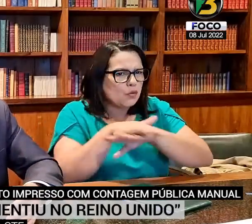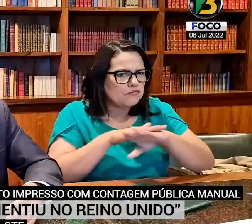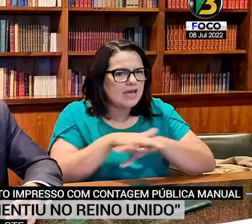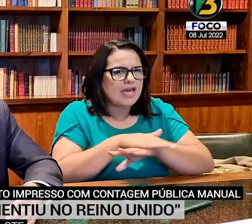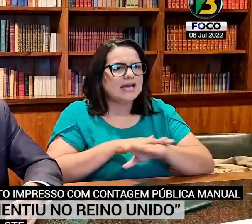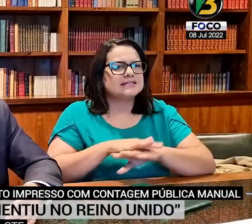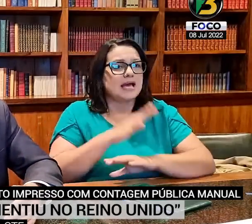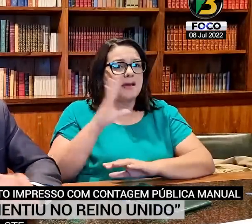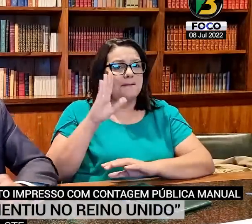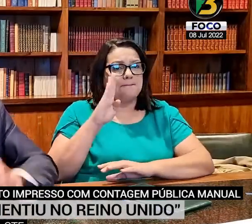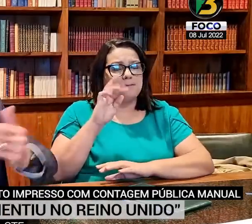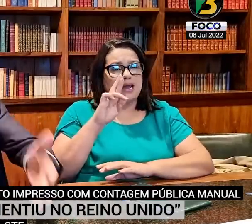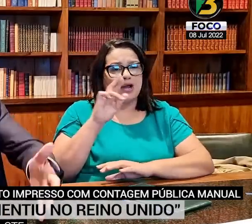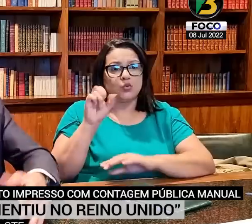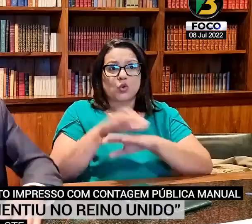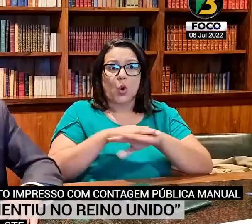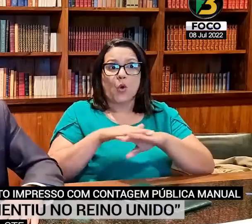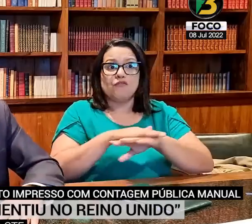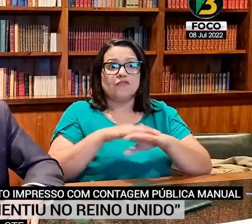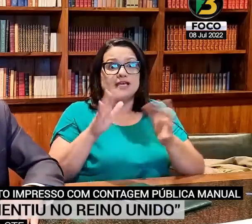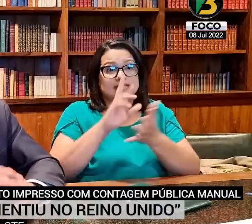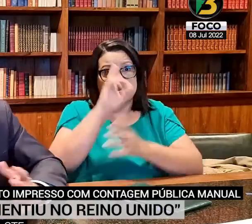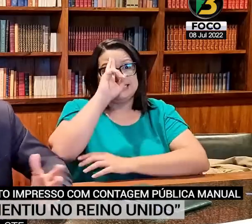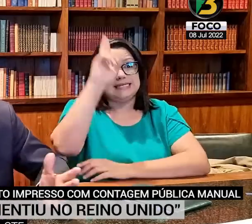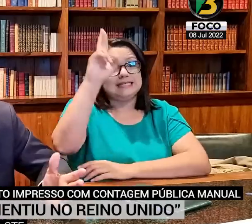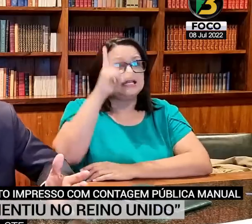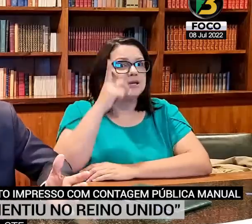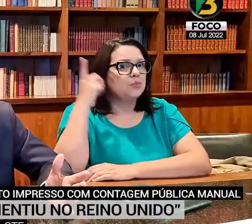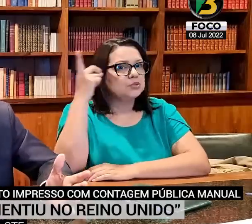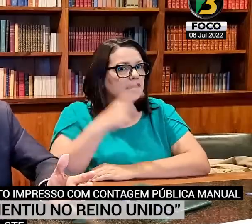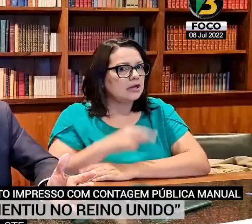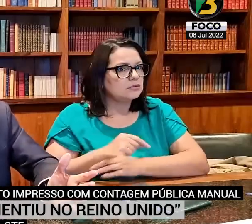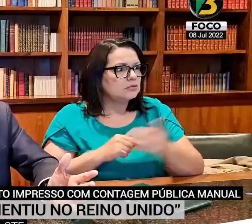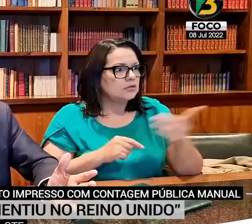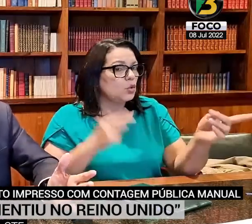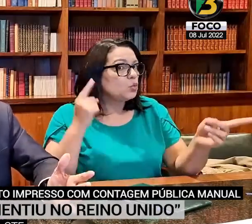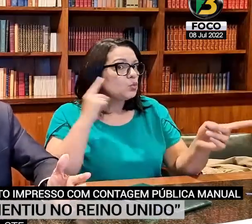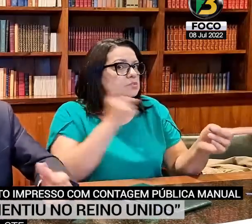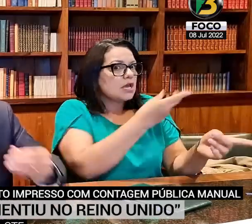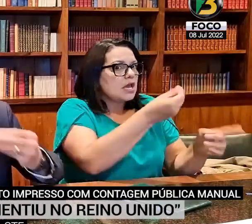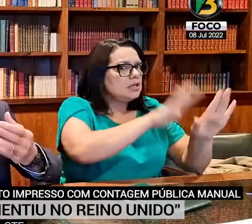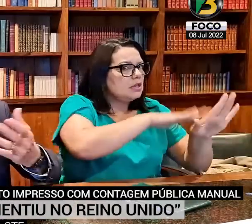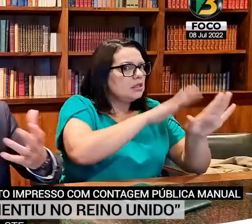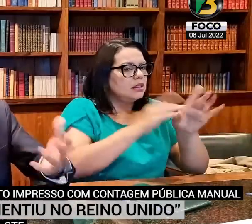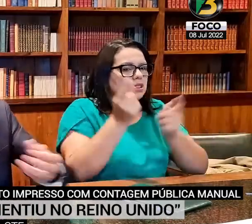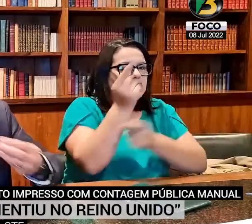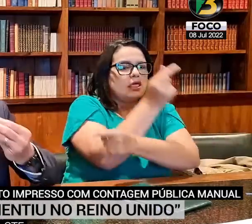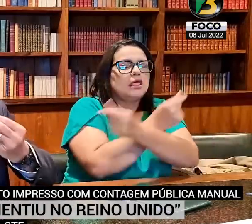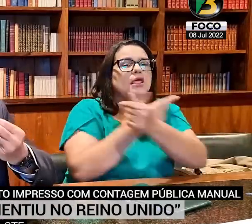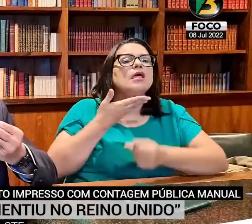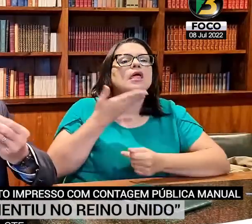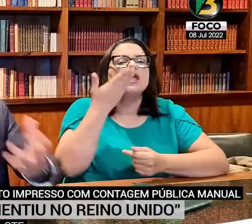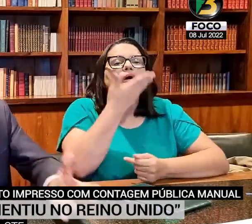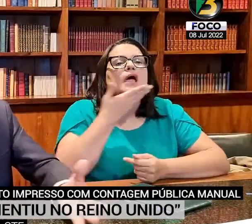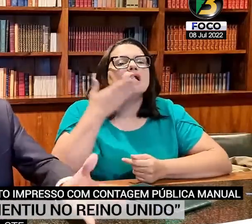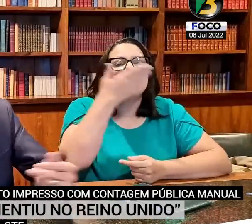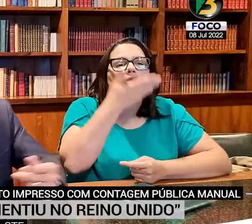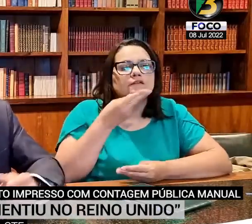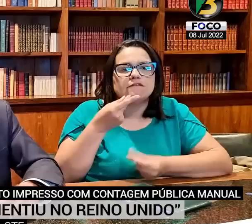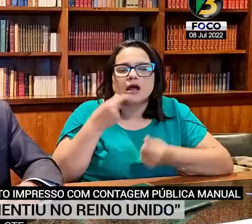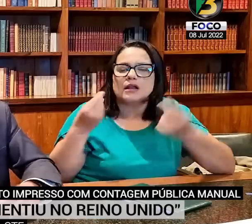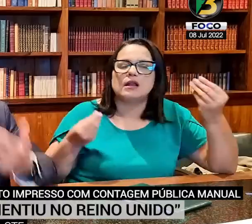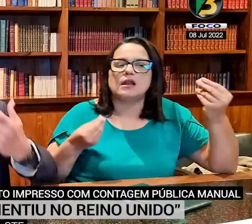como o líder do partido no dia seguinte não sei que poder de persuação é essa daqui palavras